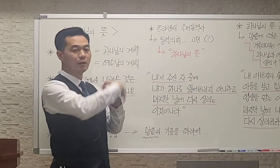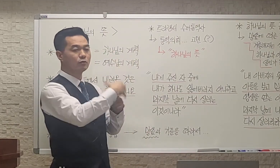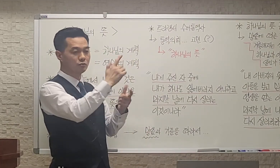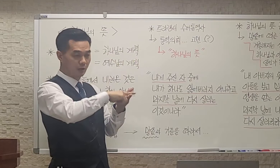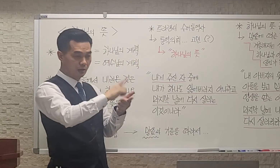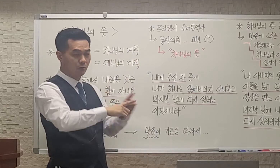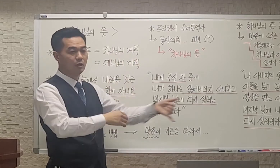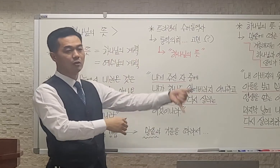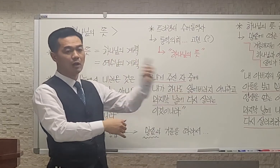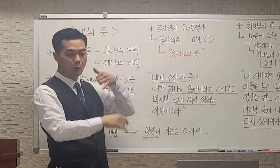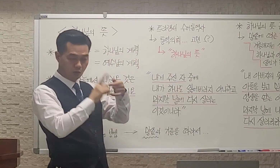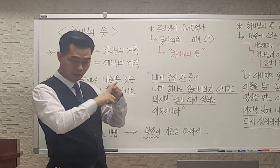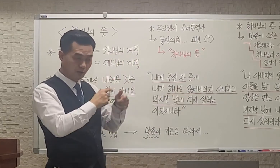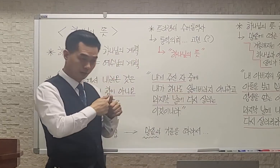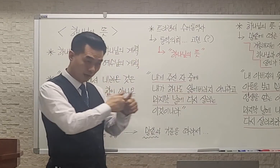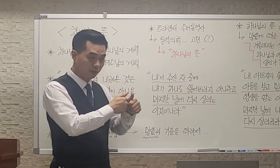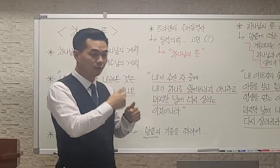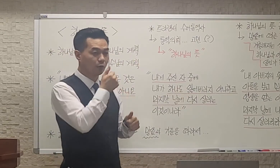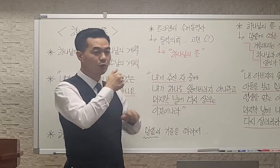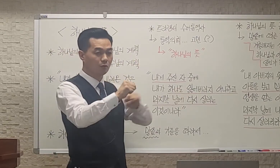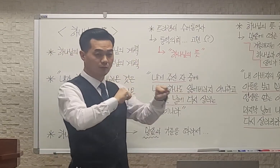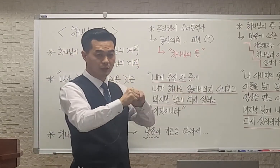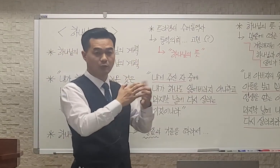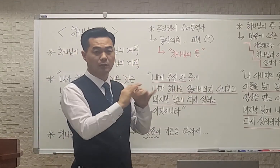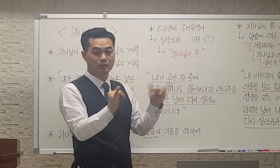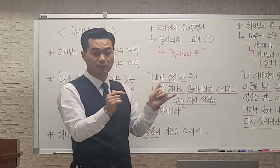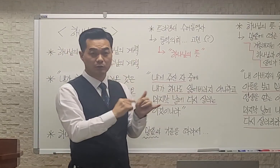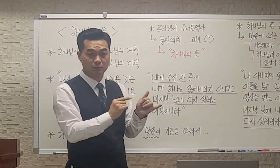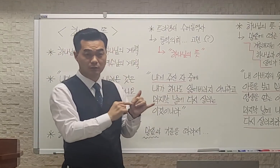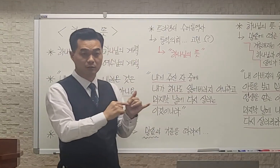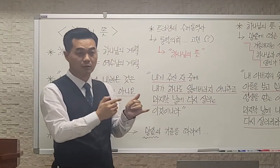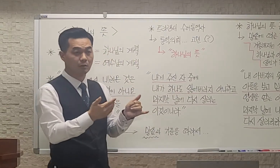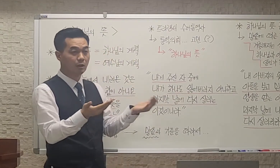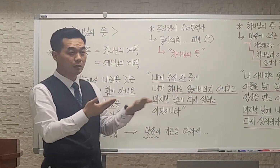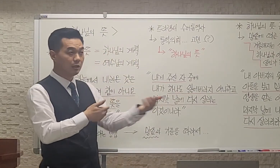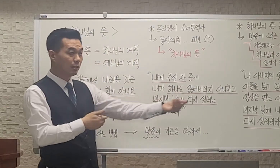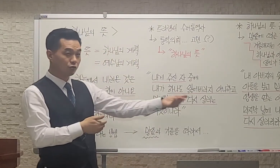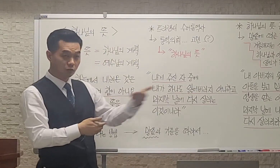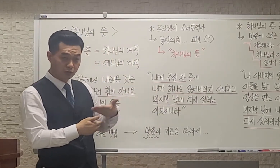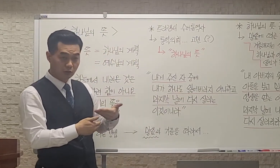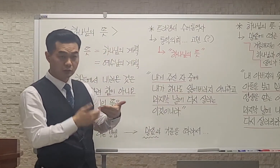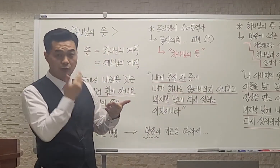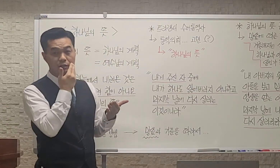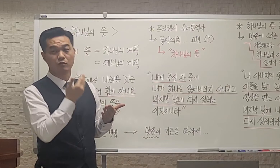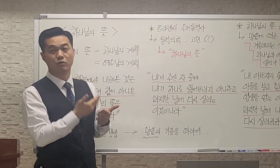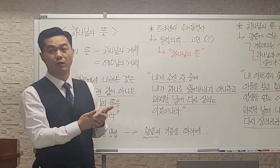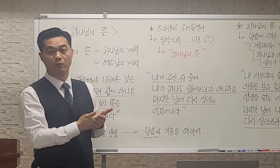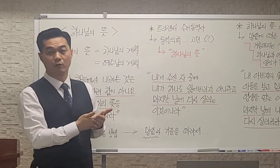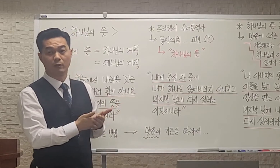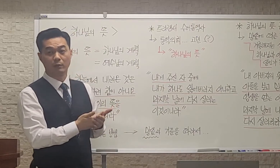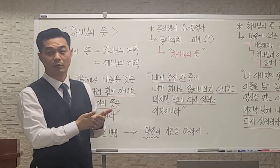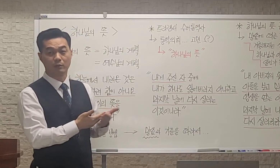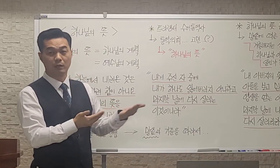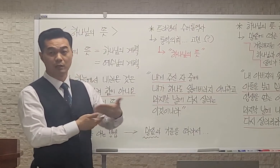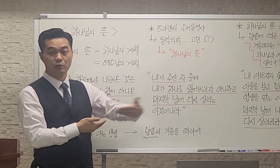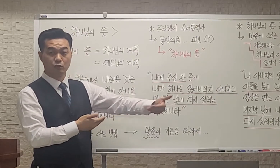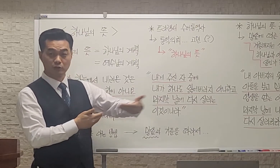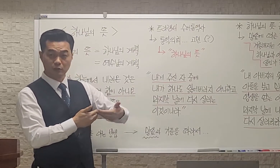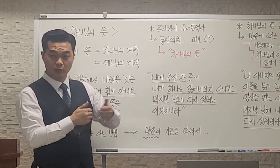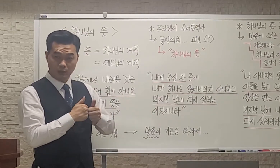맡겨주는 대로 연락 오는 대로 따라서 통역 활동하는 사람들은 일이 주어지는 것이 굉장히 귀해요. 왜냐면 일 주어지는 거에